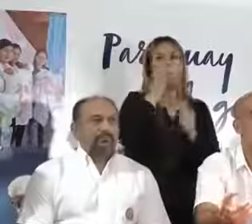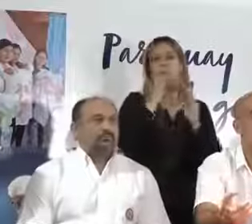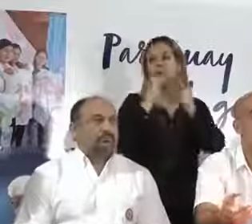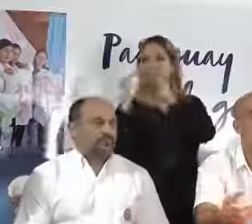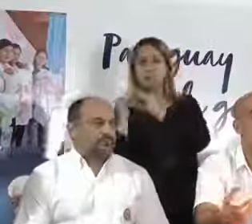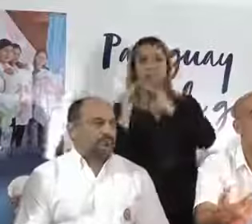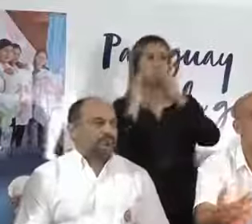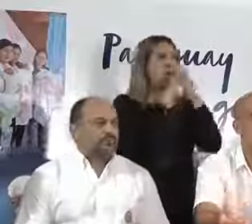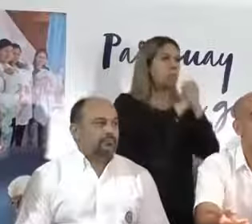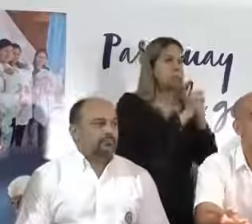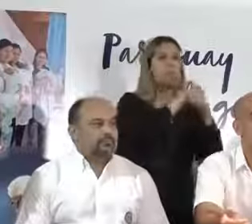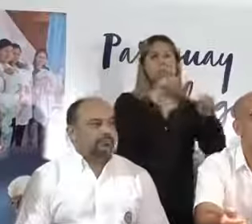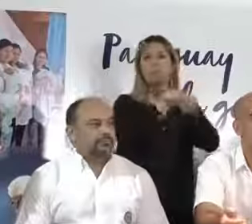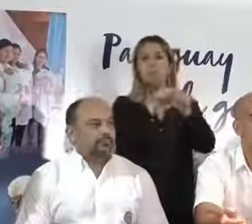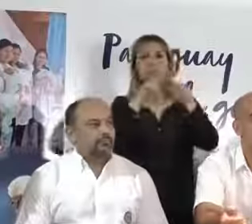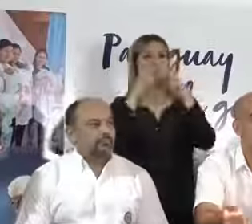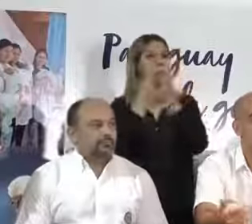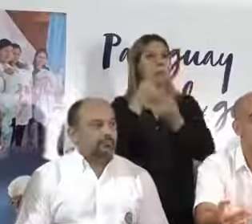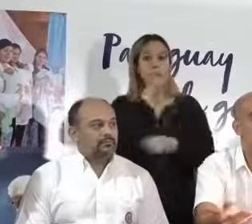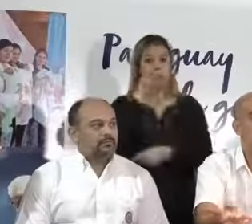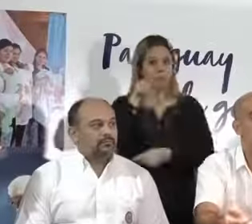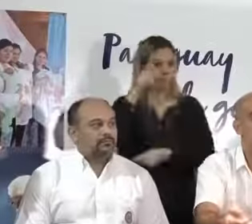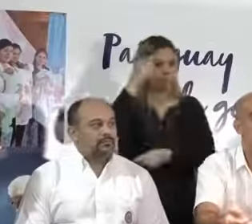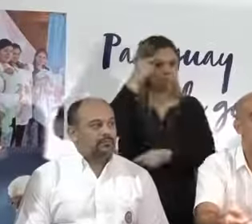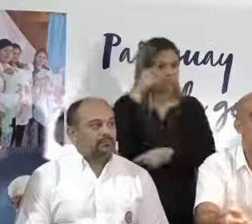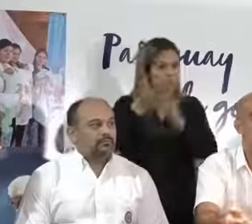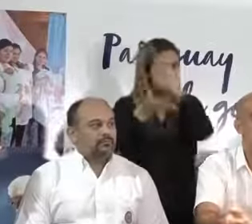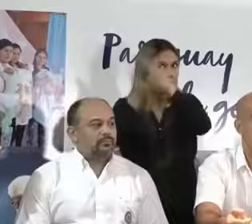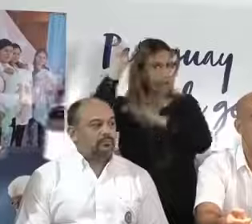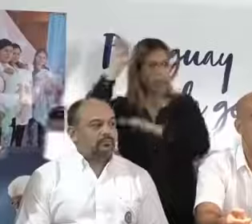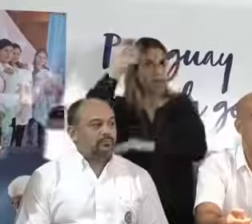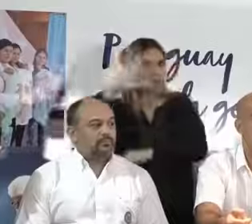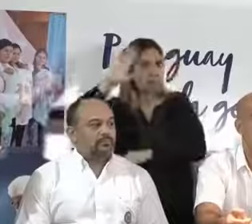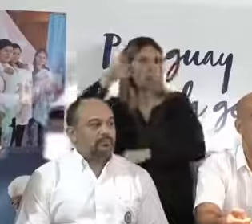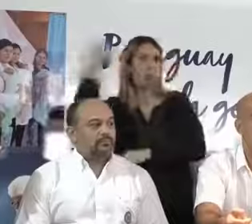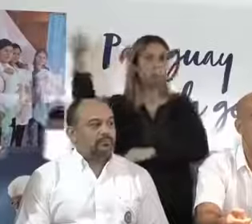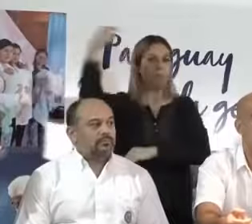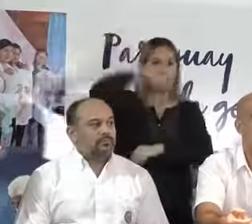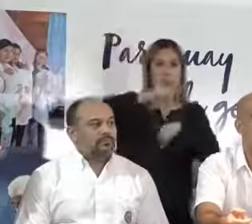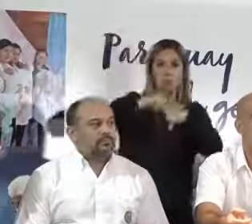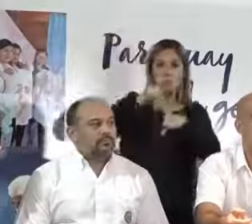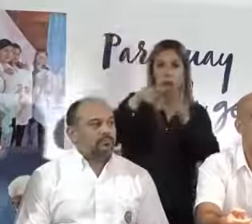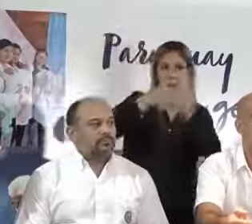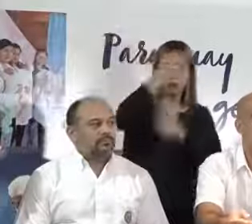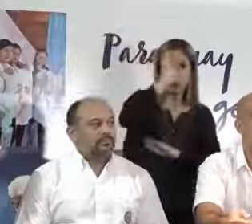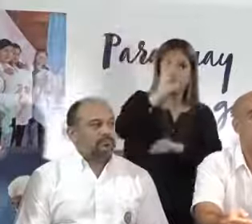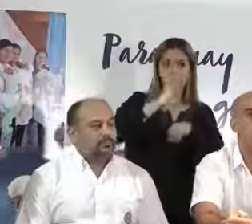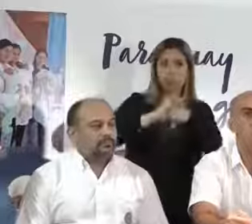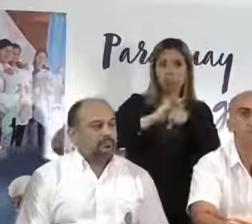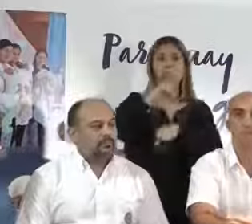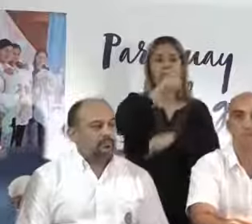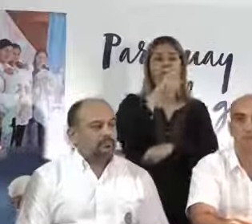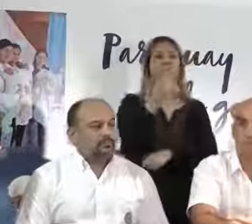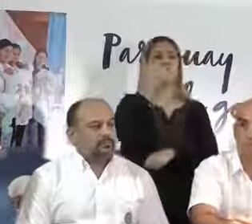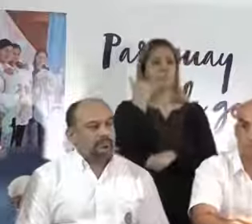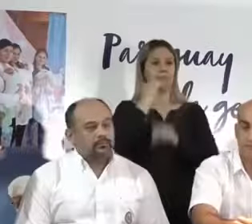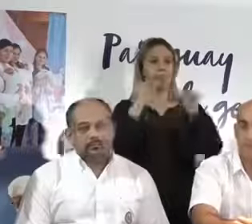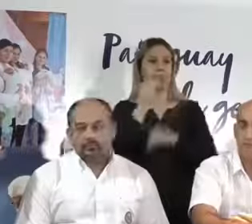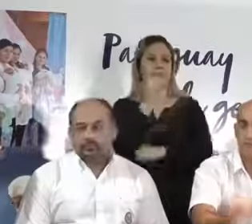circulación, entonces ese es a través del 911 y de ese personal puede evacuar esas dudas, ¿verdad?